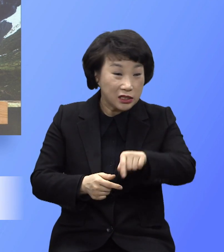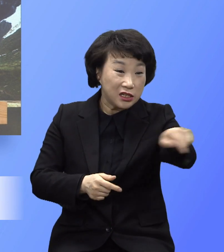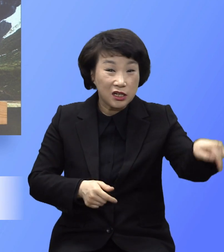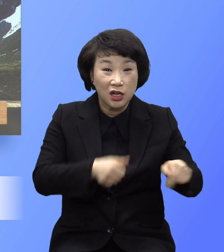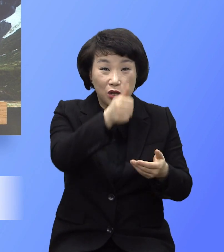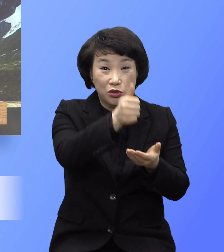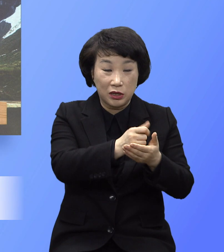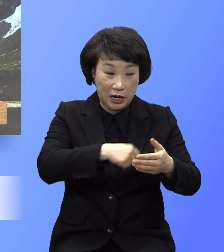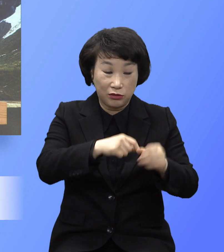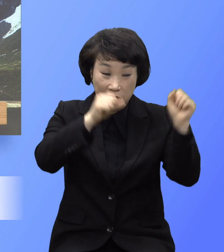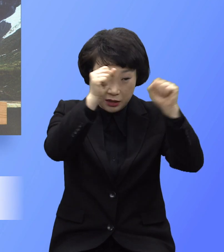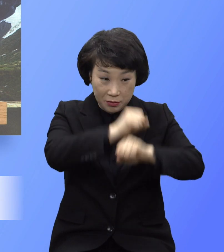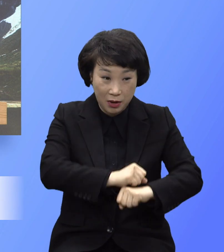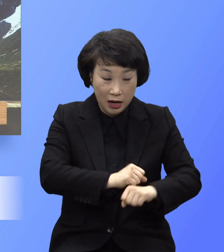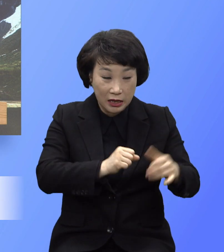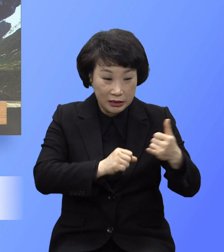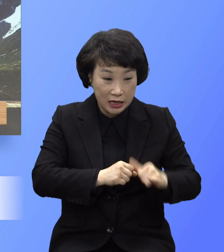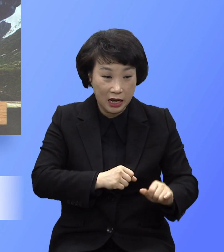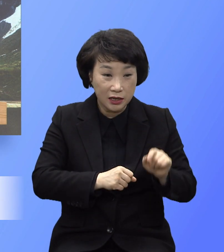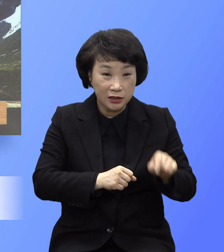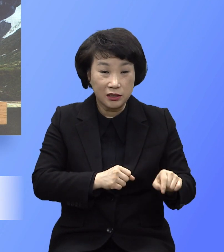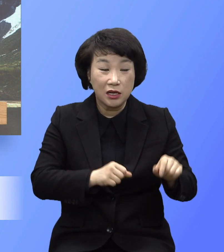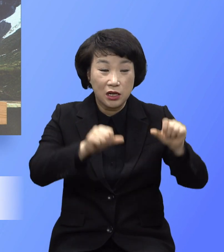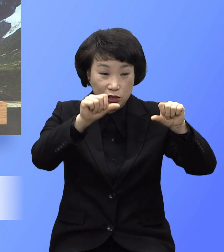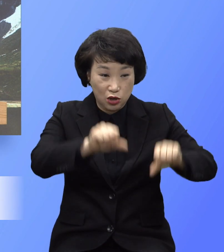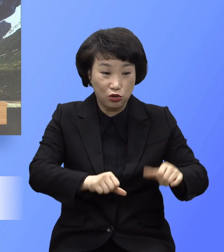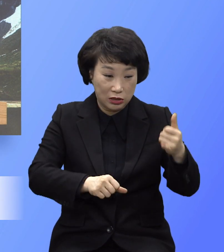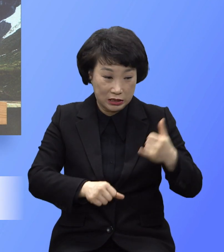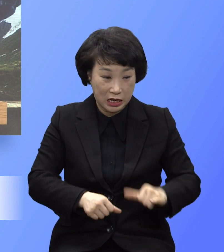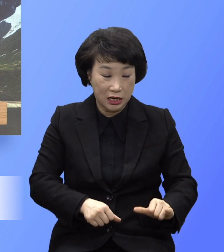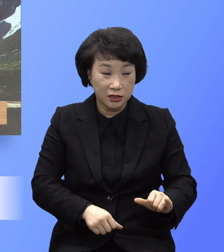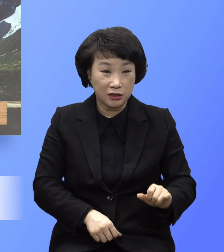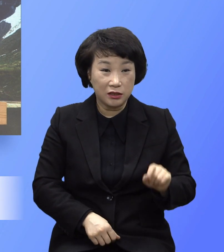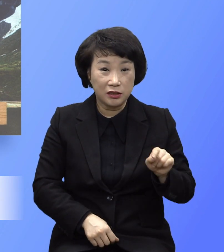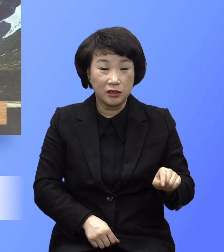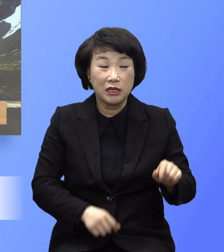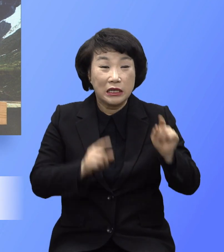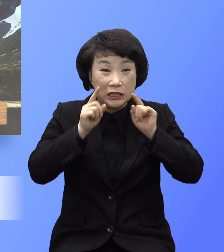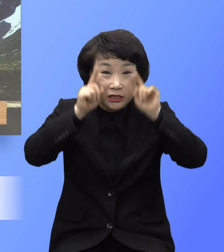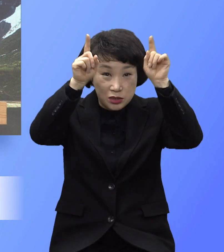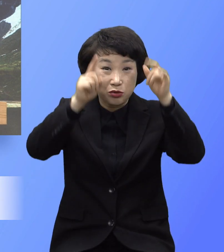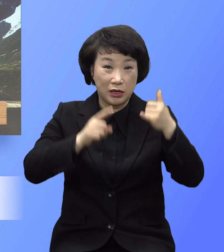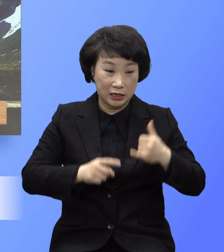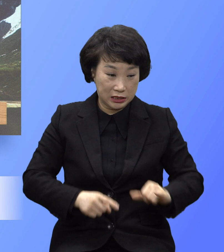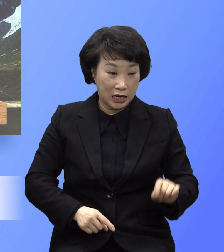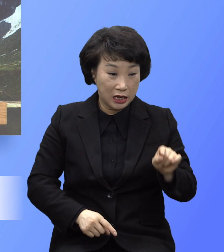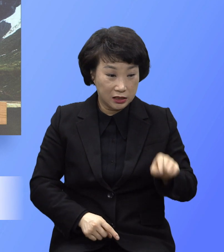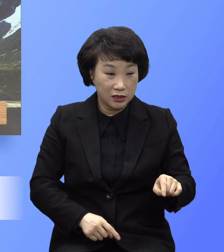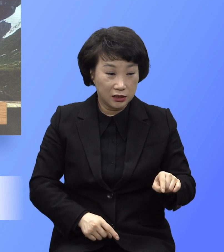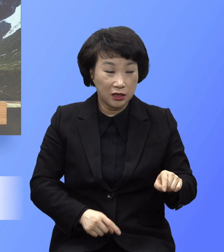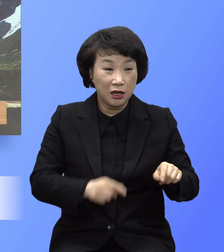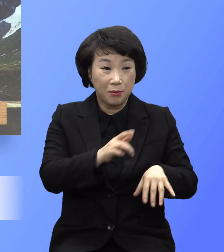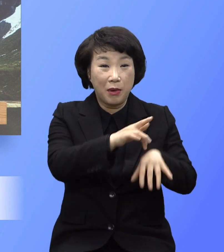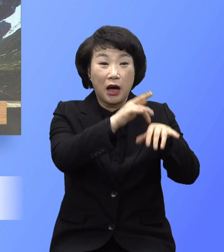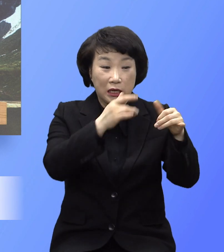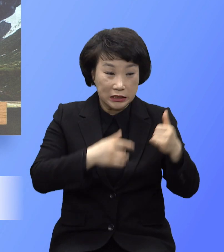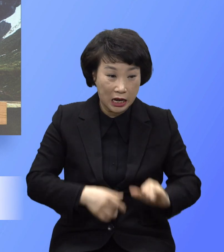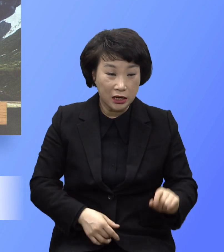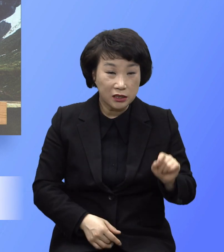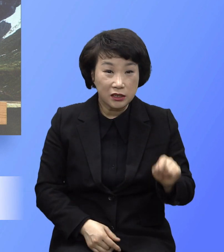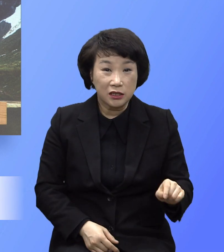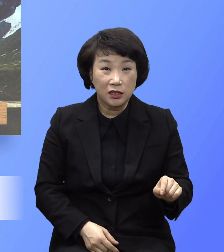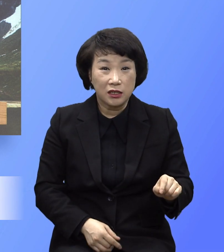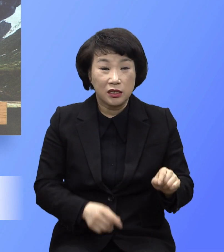아래서 멸망의 자식, 저주의 자식, 진노의 자식, 마귀의